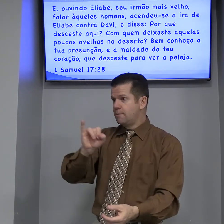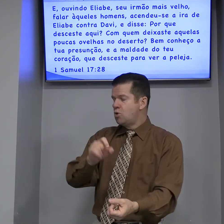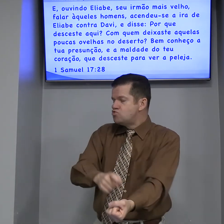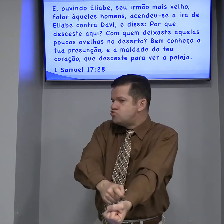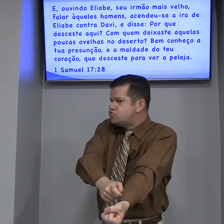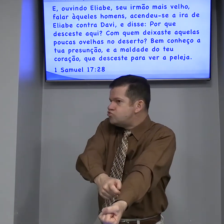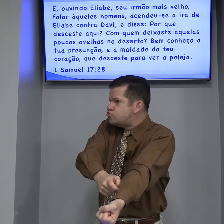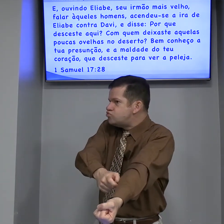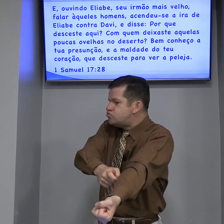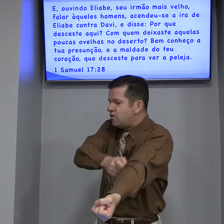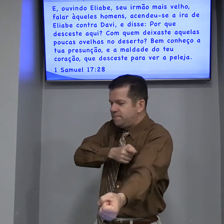o irmão,